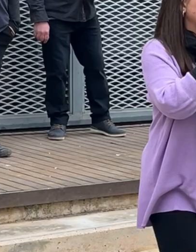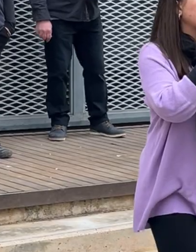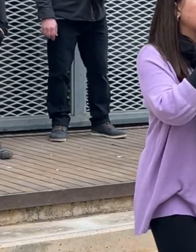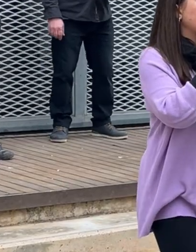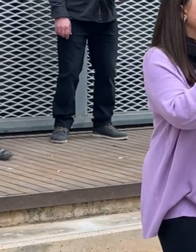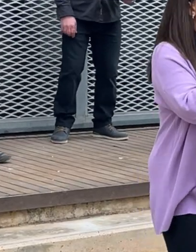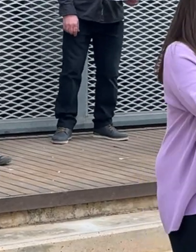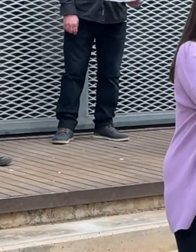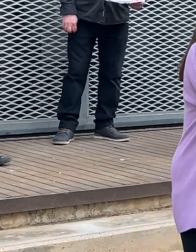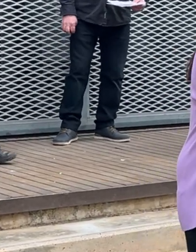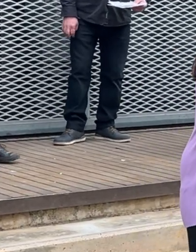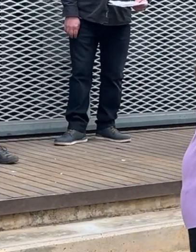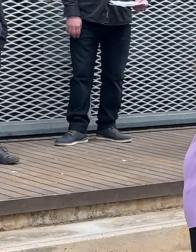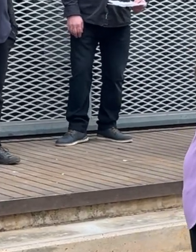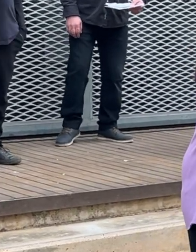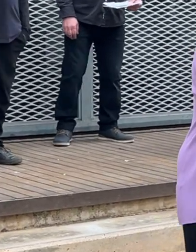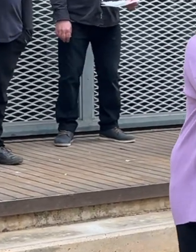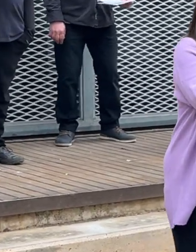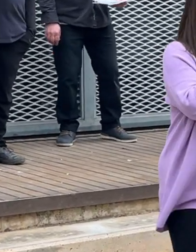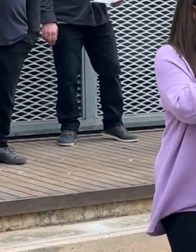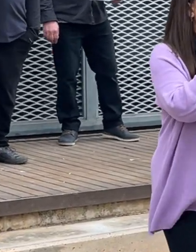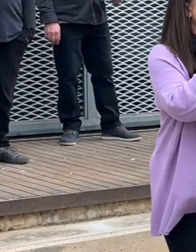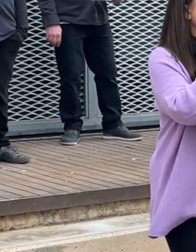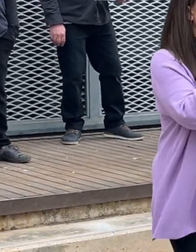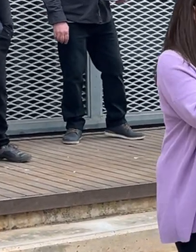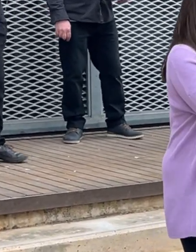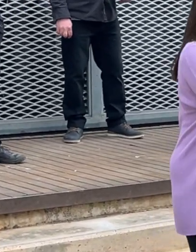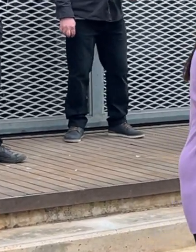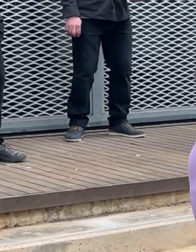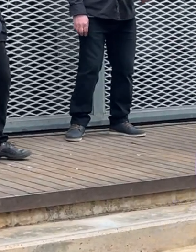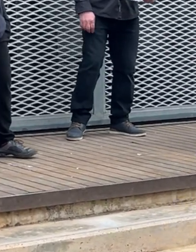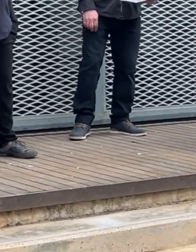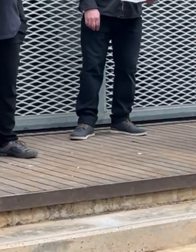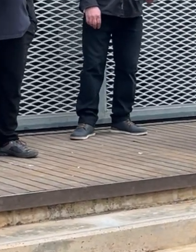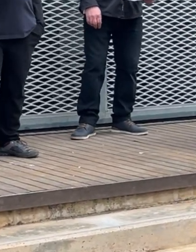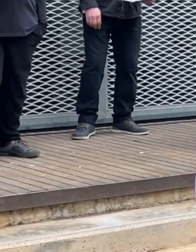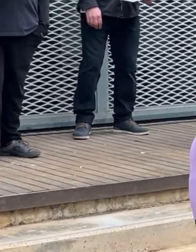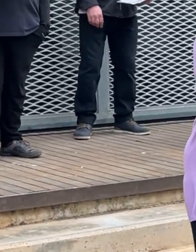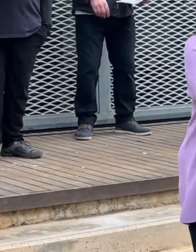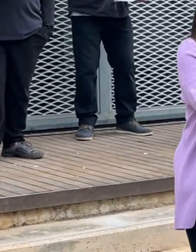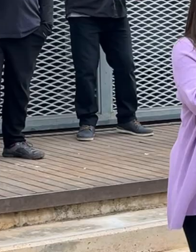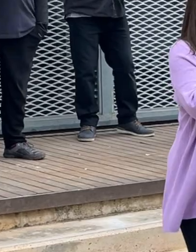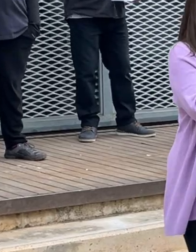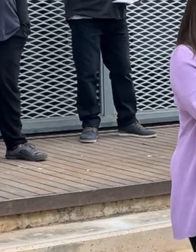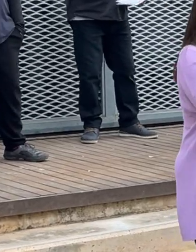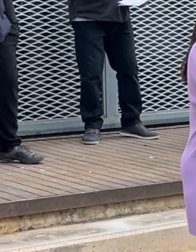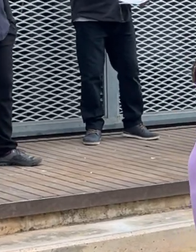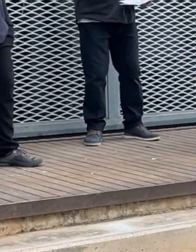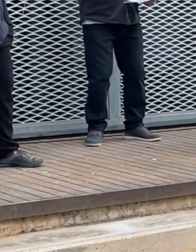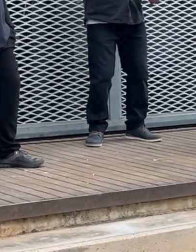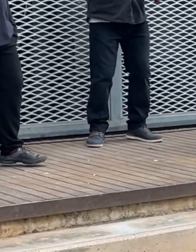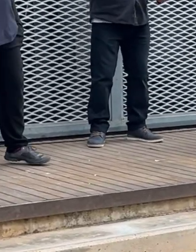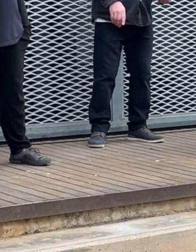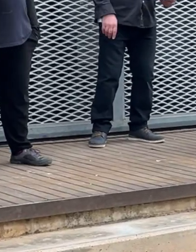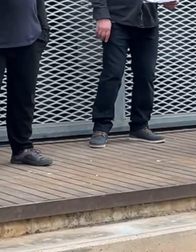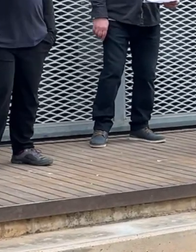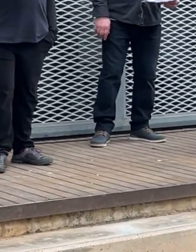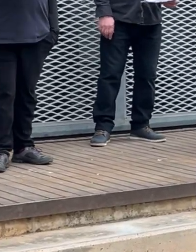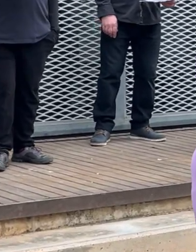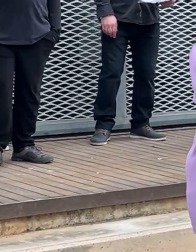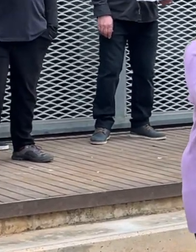esto crece y no para. Sensibilización, difusión, fuera